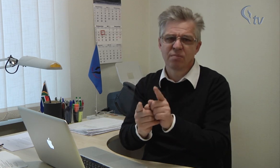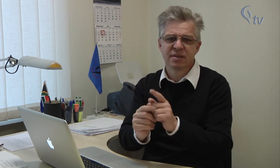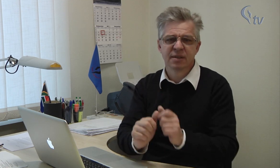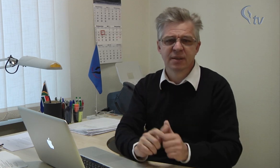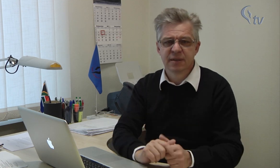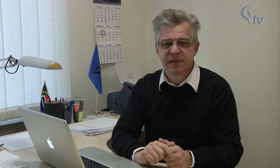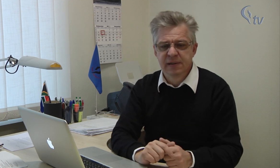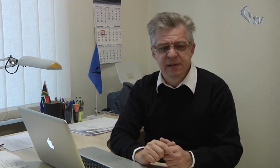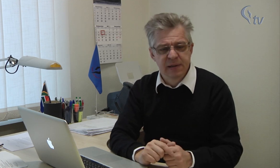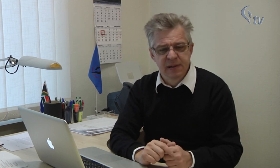muutumas.